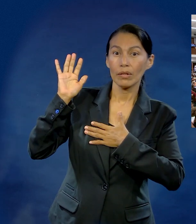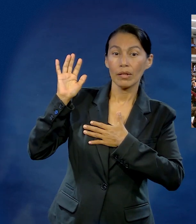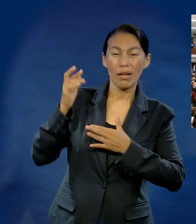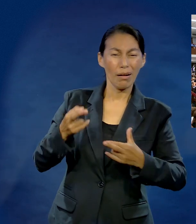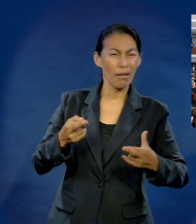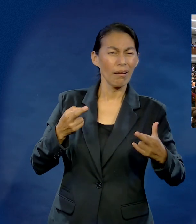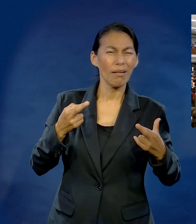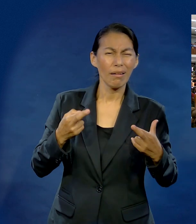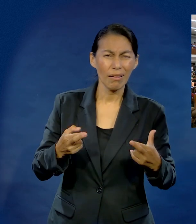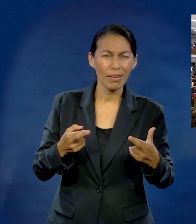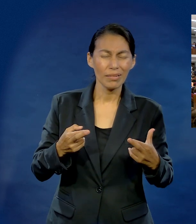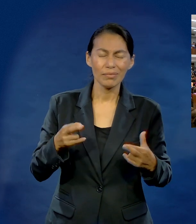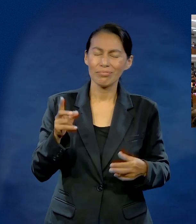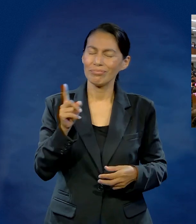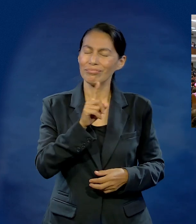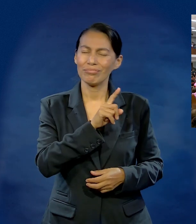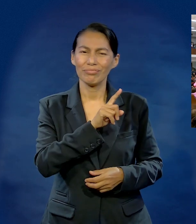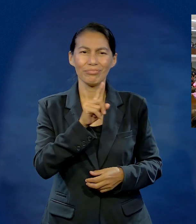cambiará.